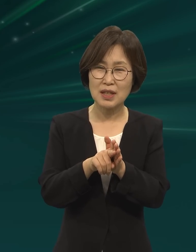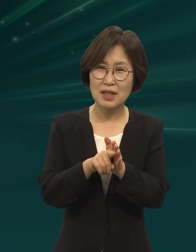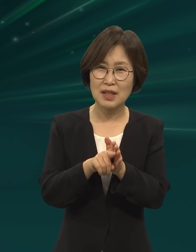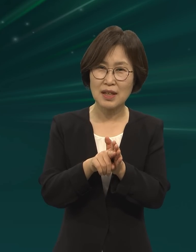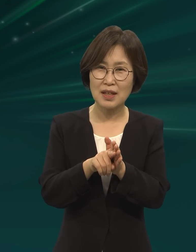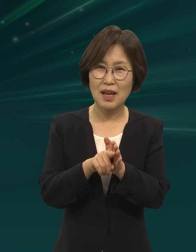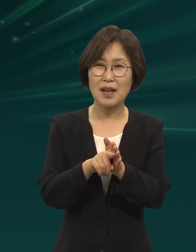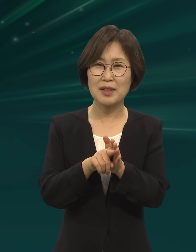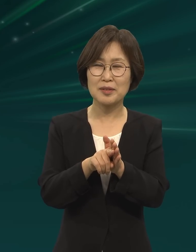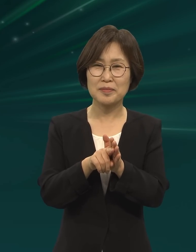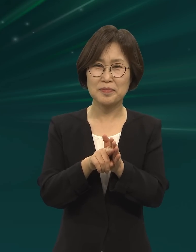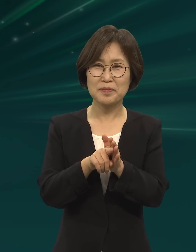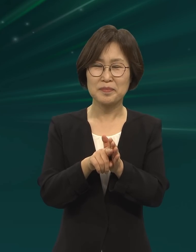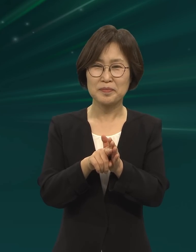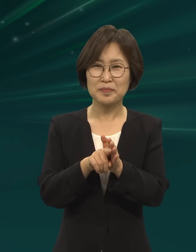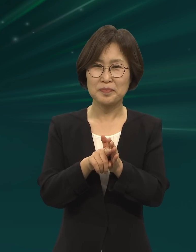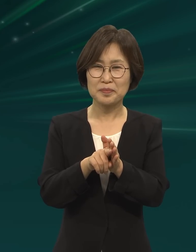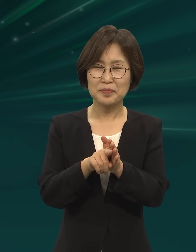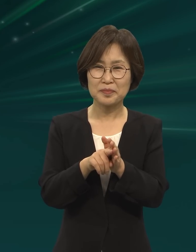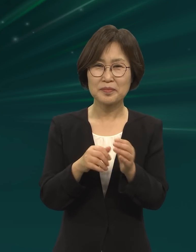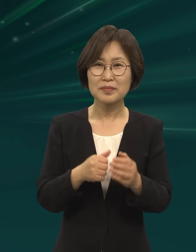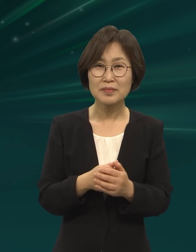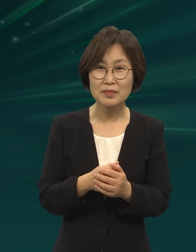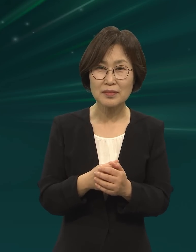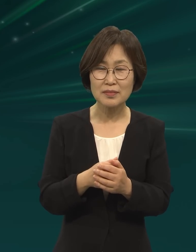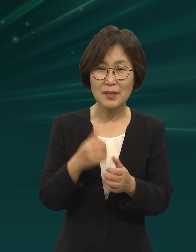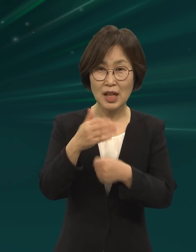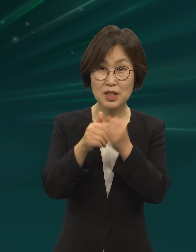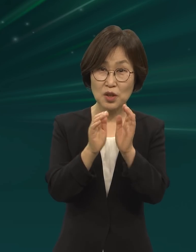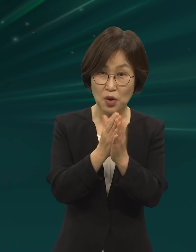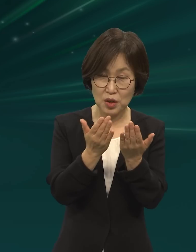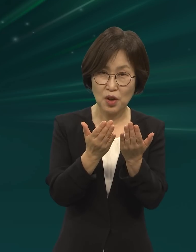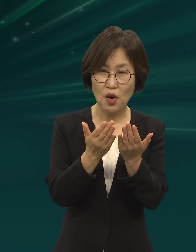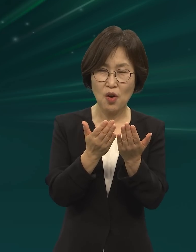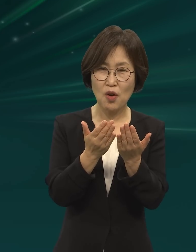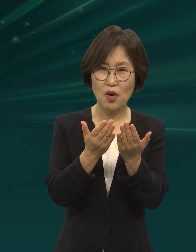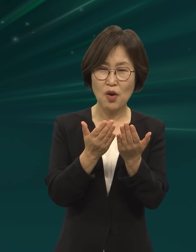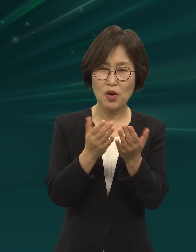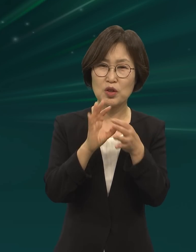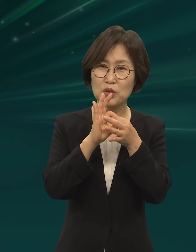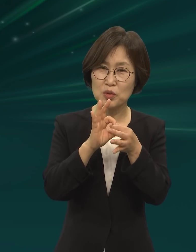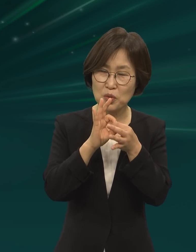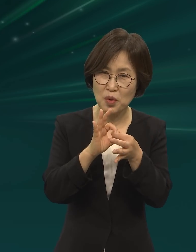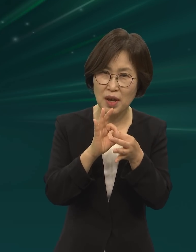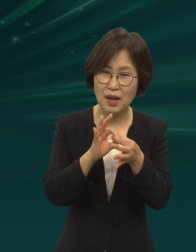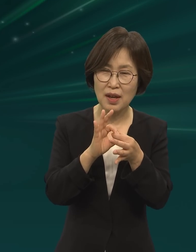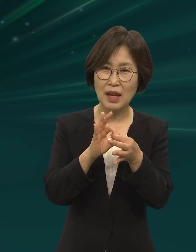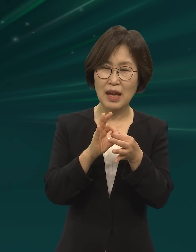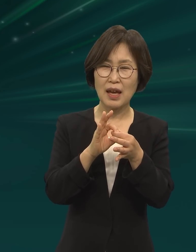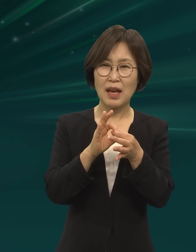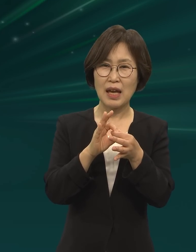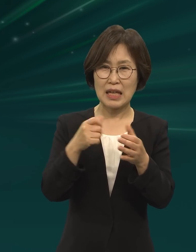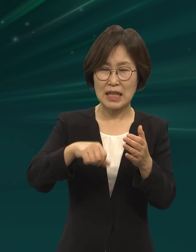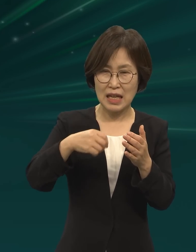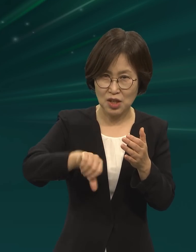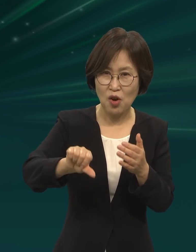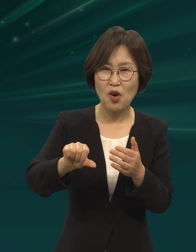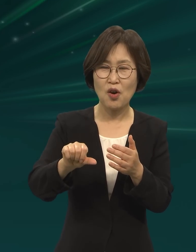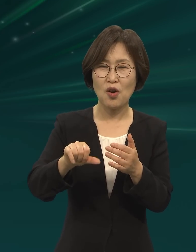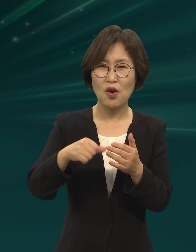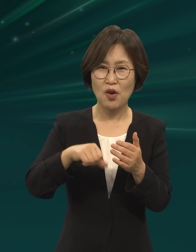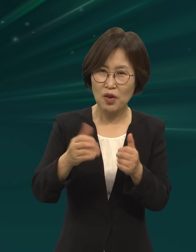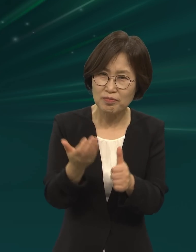성경적인 그 사람들, 우리 자녀들을 성경의 조셉처럼, 한나처럼, 갈렙처럼, 조수아처럼 그런